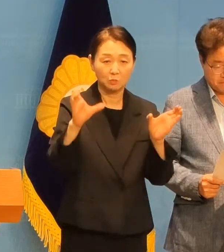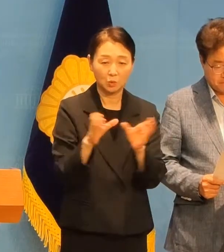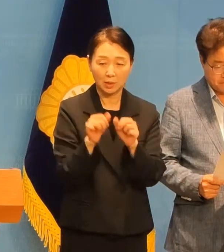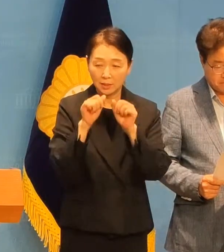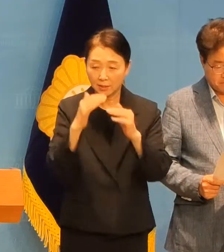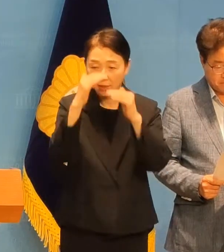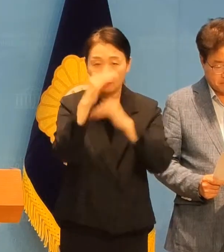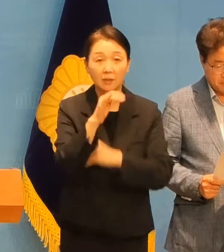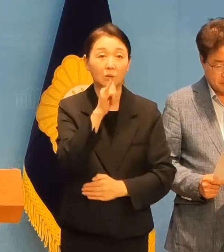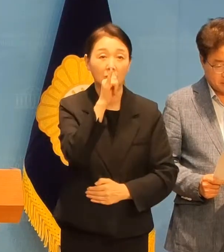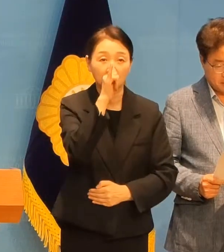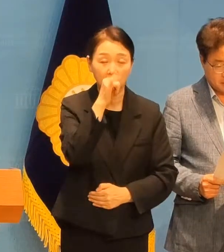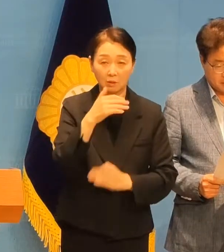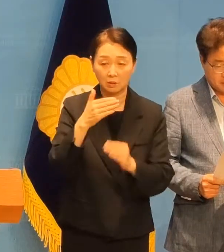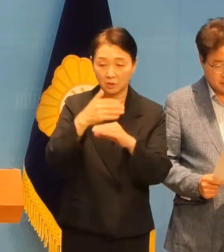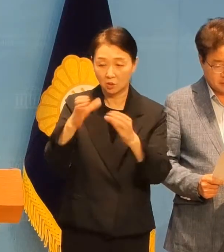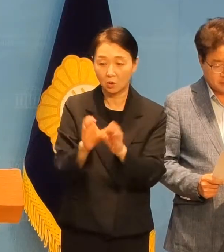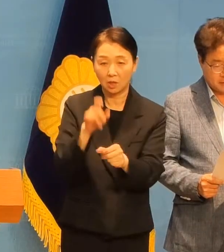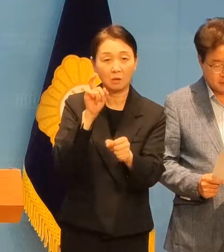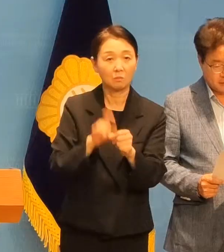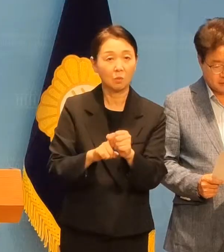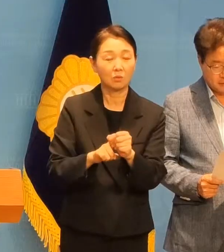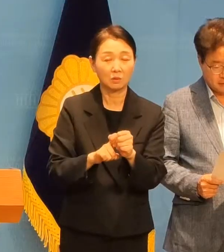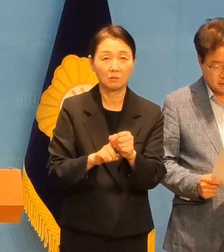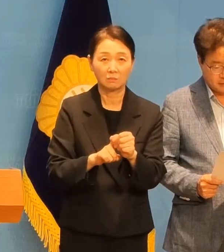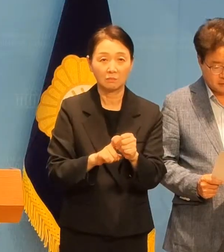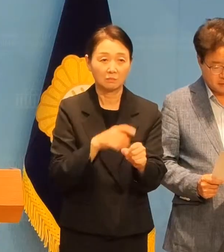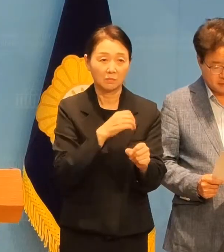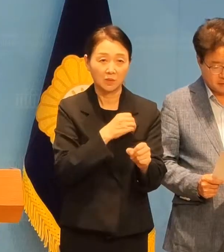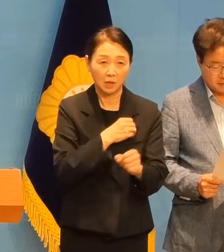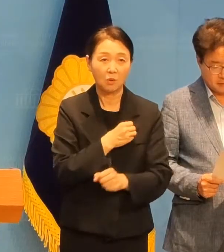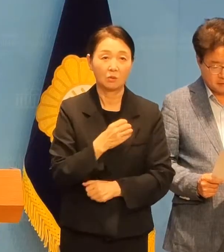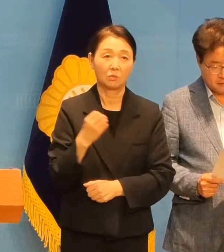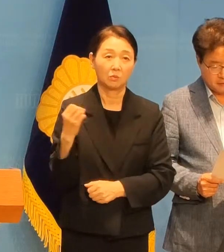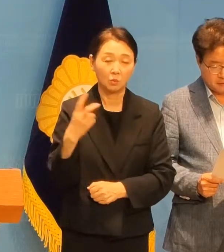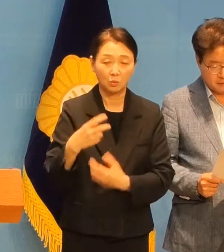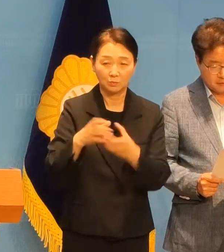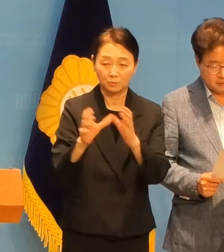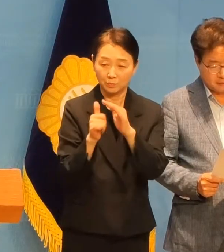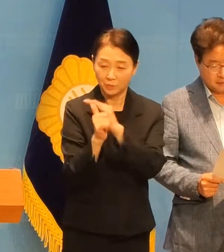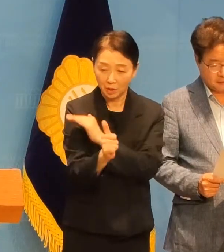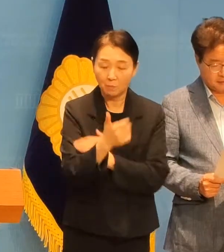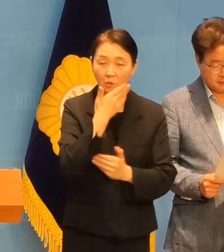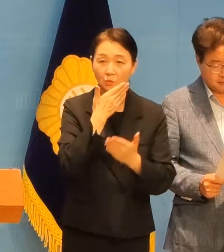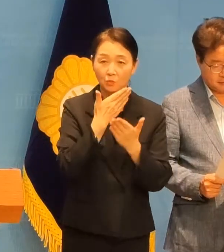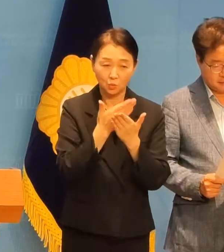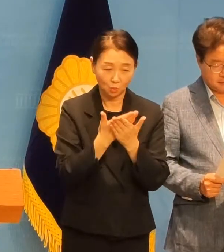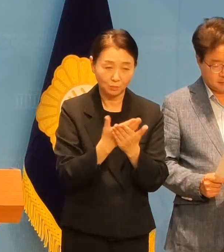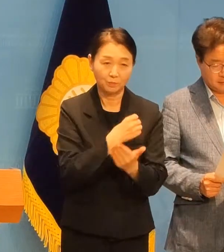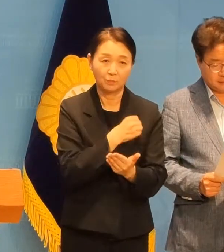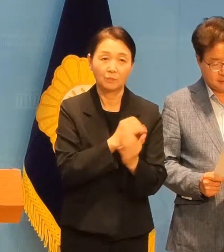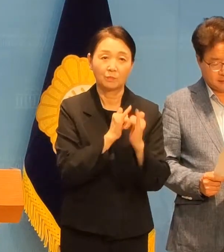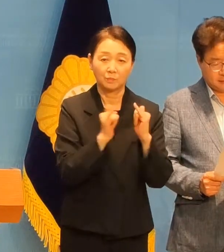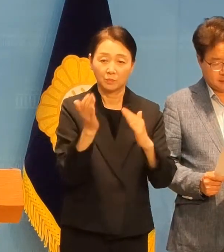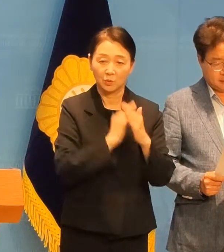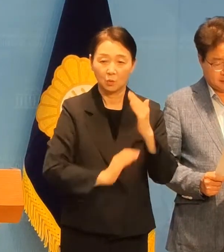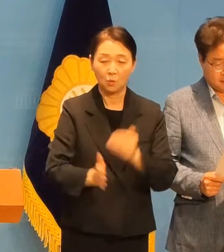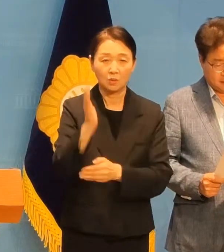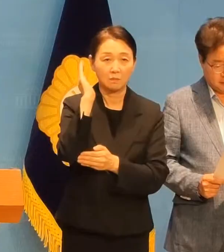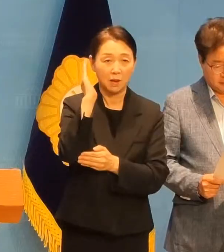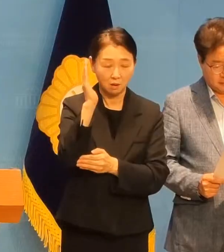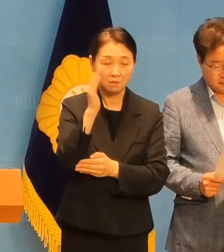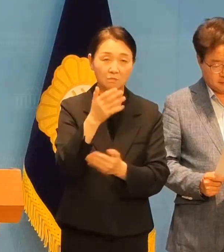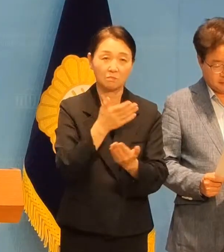보면 정당의 목적은 강령 당원뿐만 아니라 정당 대표와 주요 당직자 등의 공식 발언,